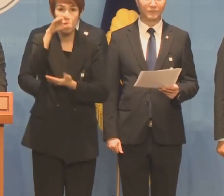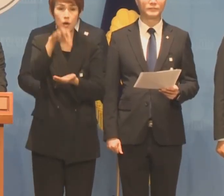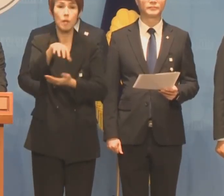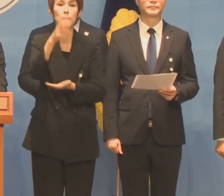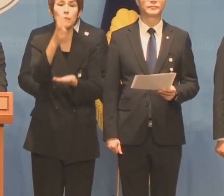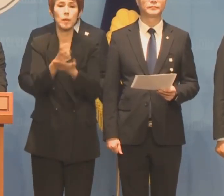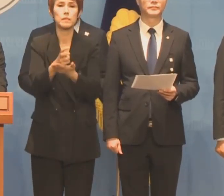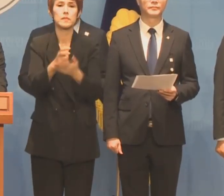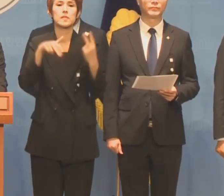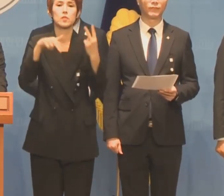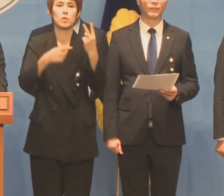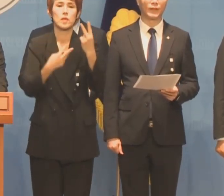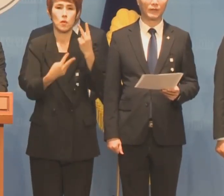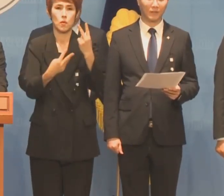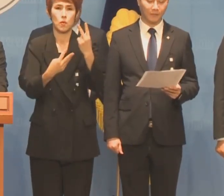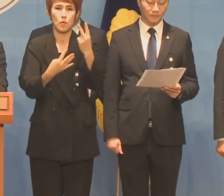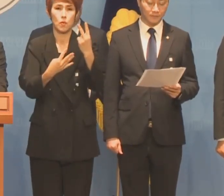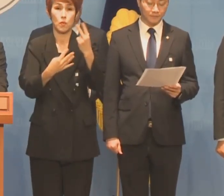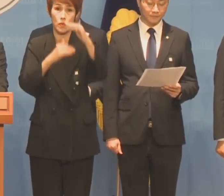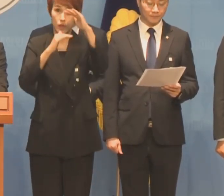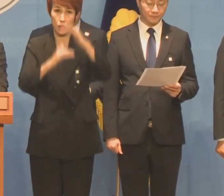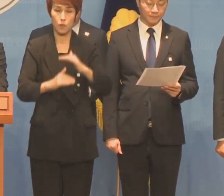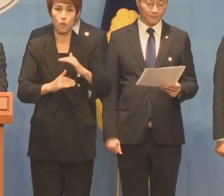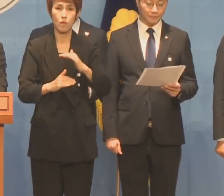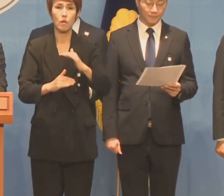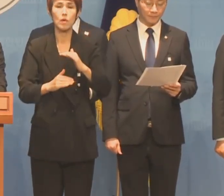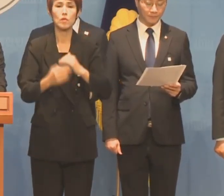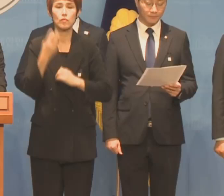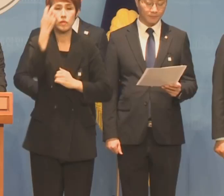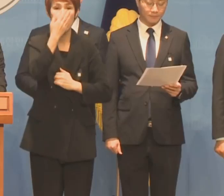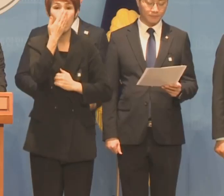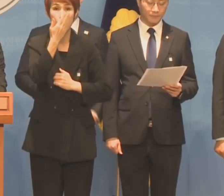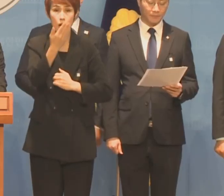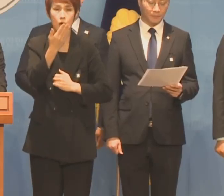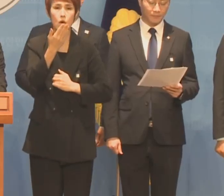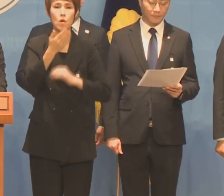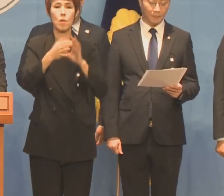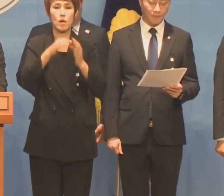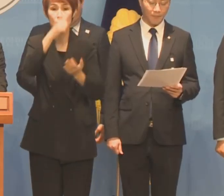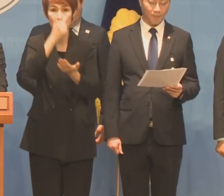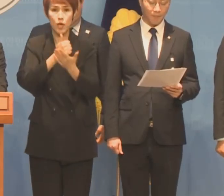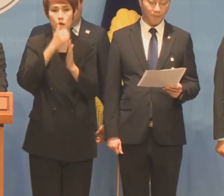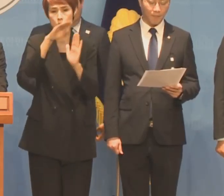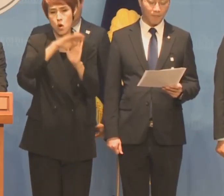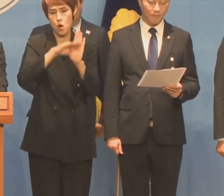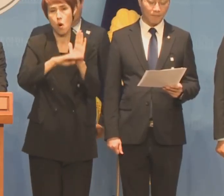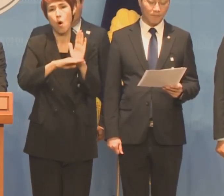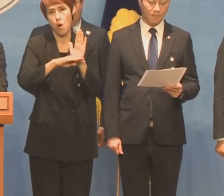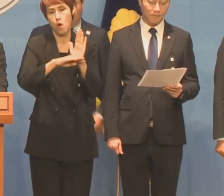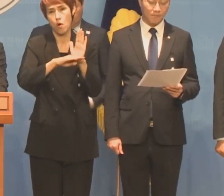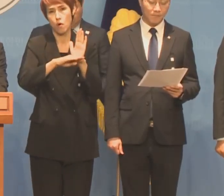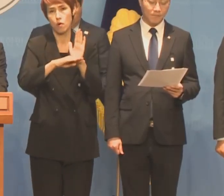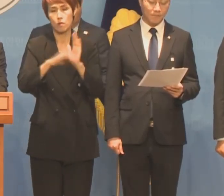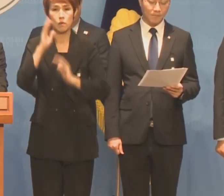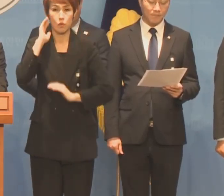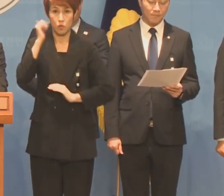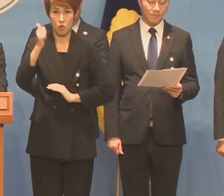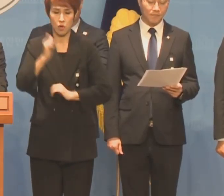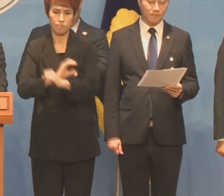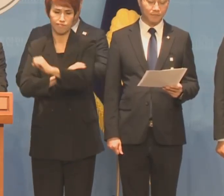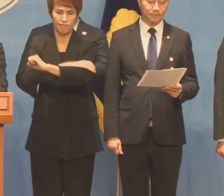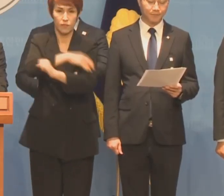제2조 4호 라목에는 공수처가 수사할 수 있는 관련 범죄를 규정해 두었고 대통령의